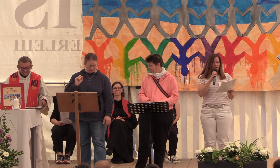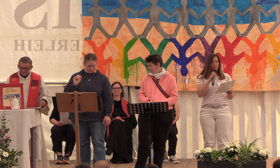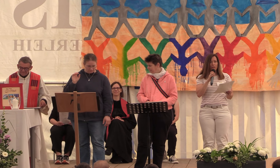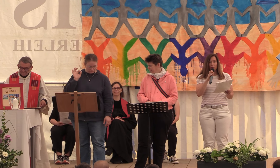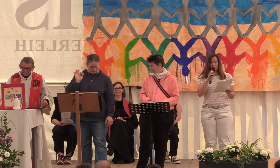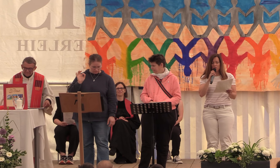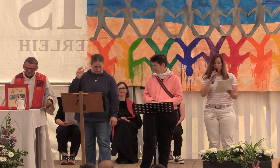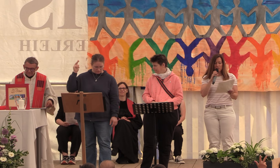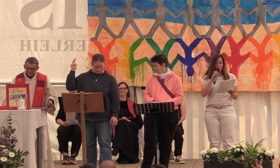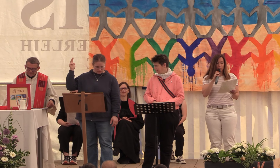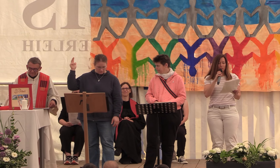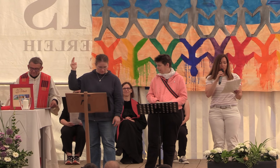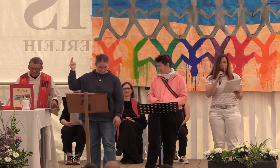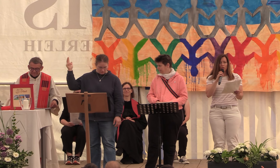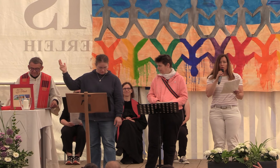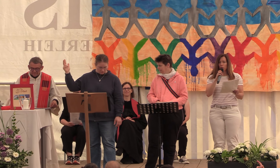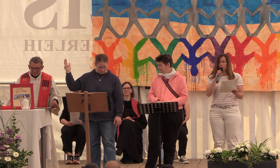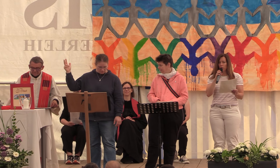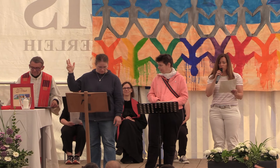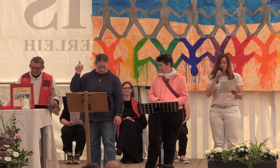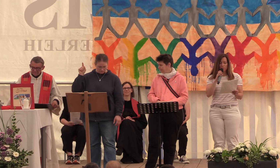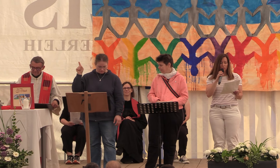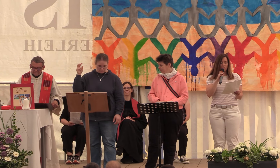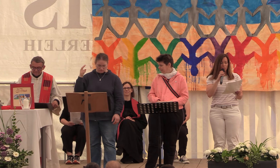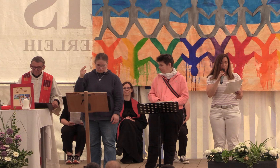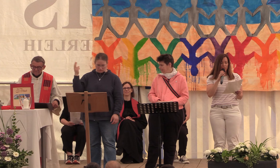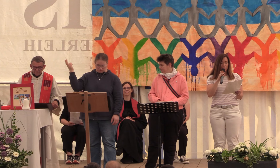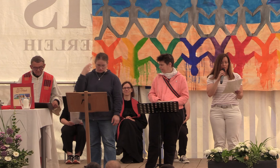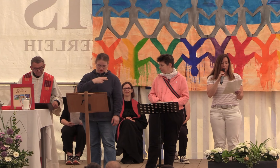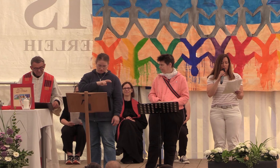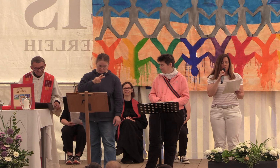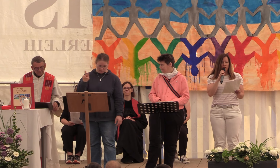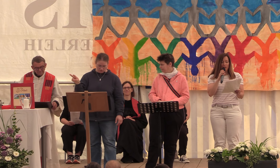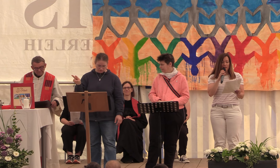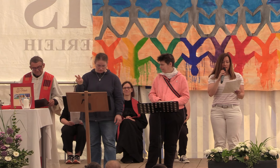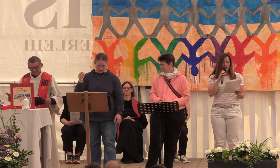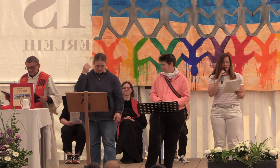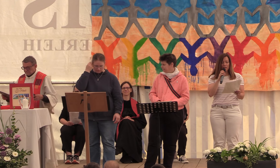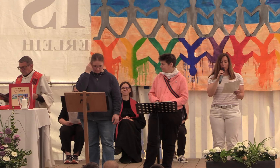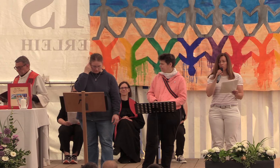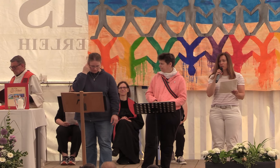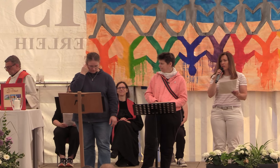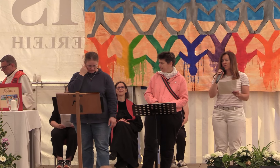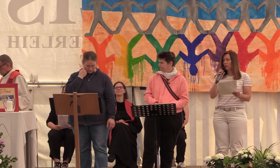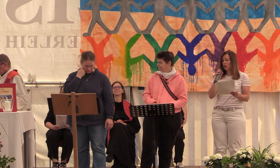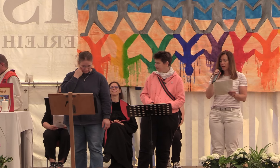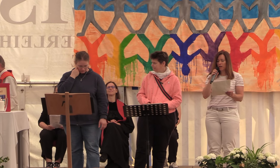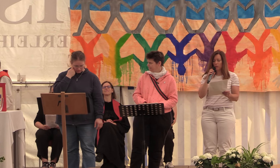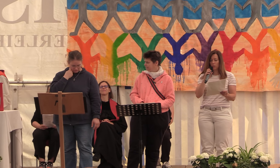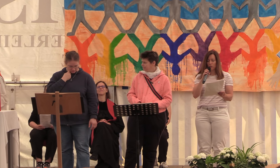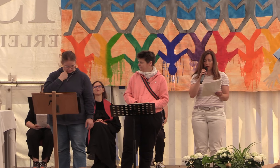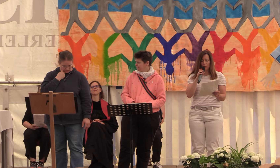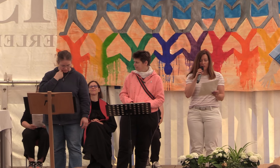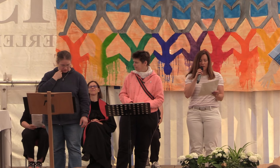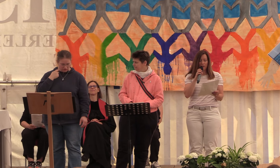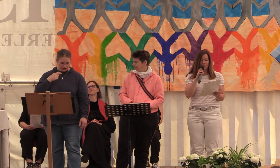Gott, du siehst uns, du fühlst mit uns mit. Wir legen dir unsere Sorgen